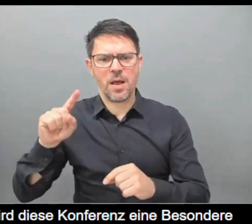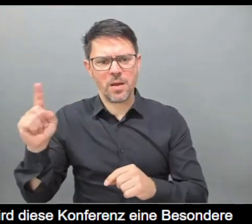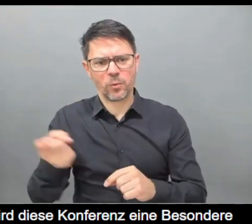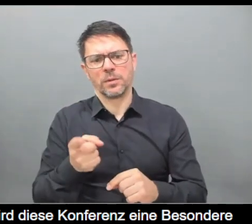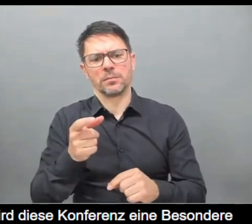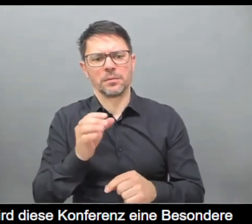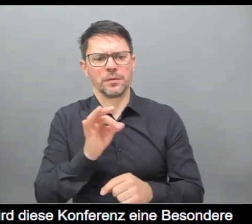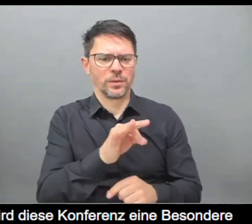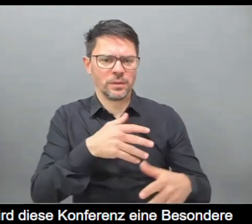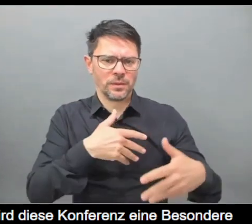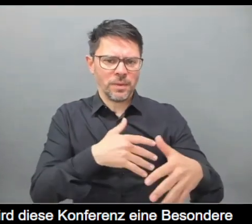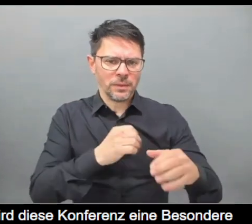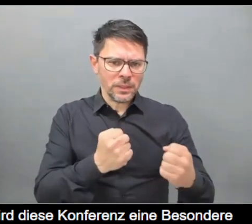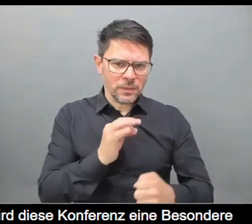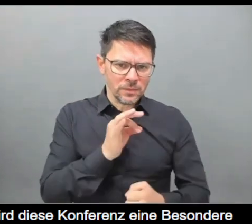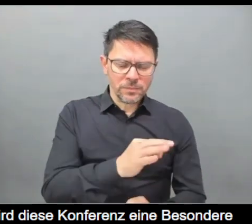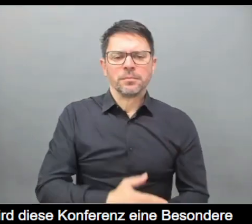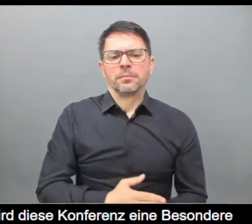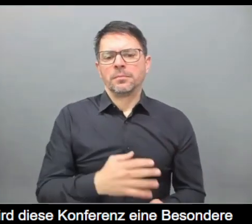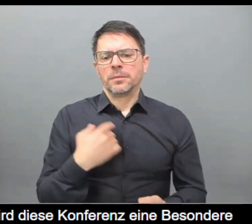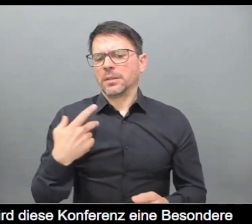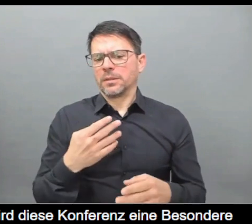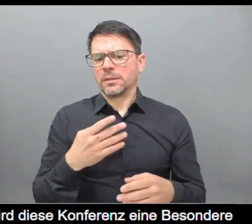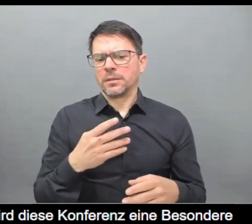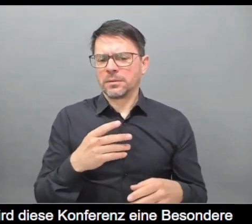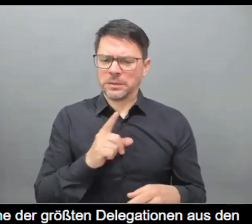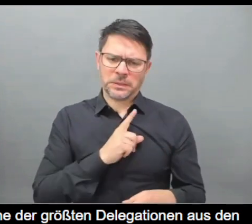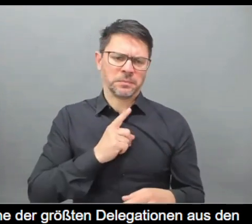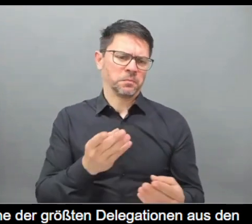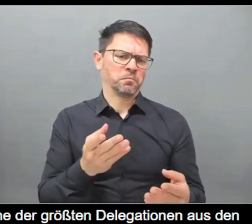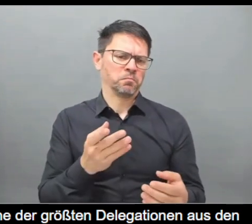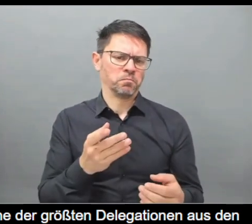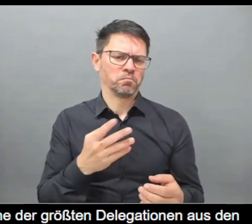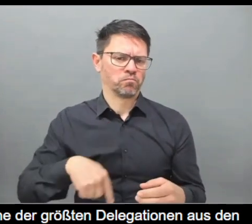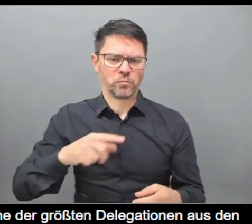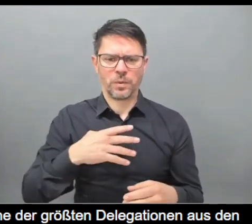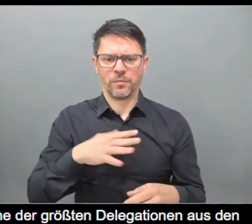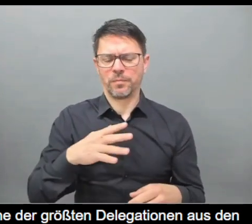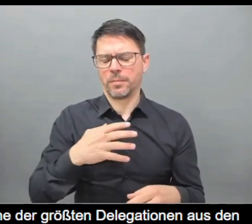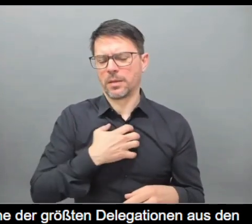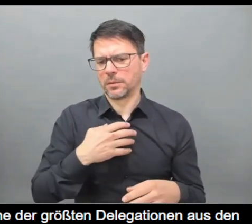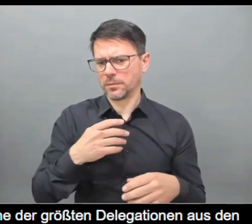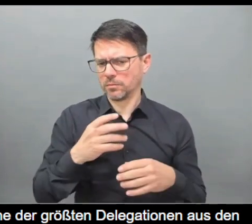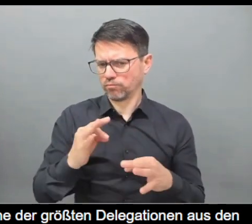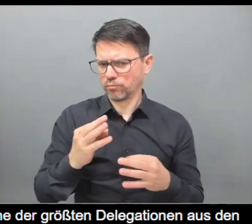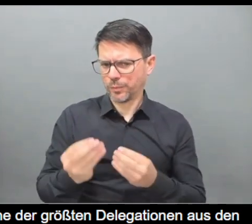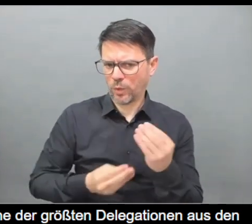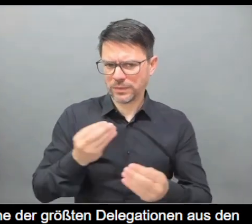sein wird. Gleichzeitig wird natürlich auch die Staatsregierung durch verschiedene Mitglieder der Staatsregierung an der Spitze dem